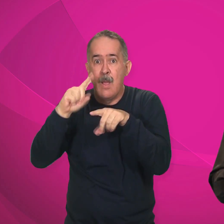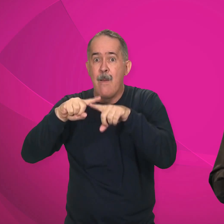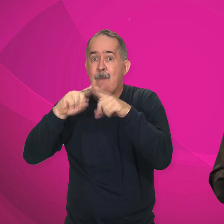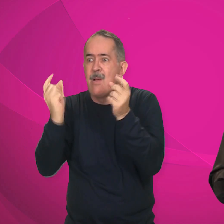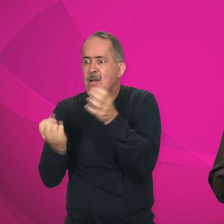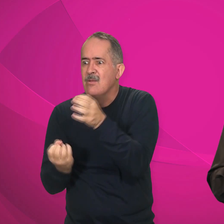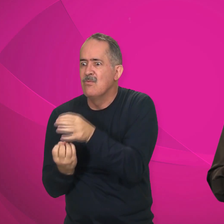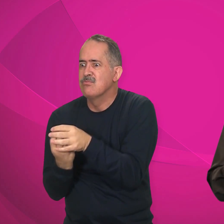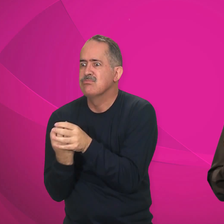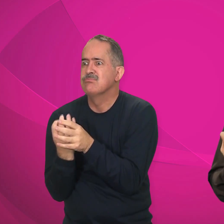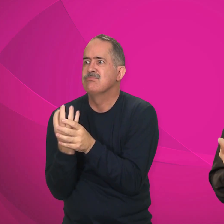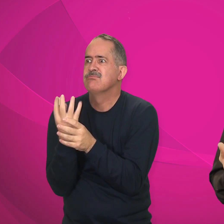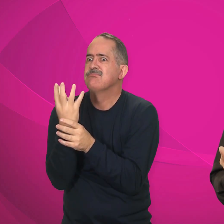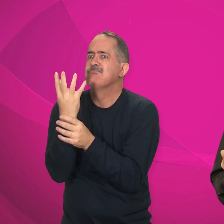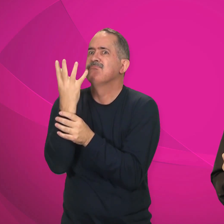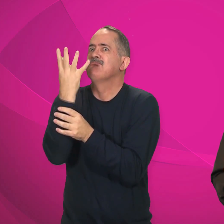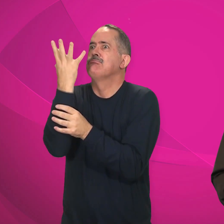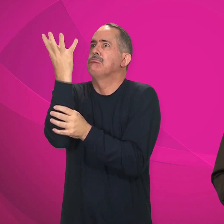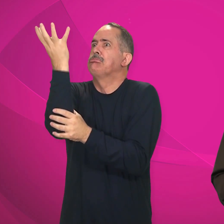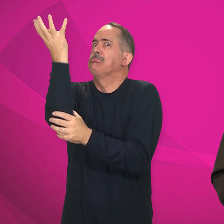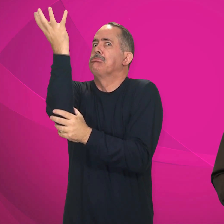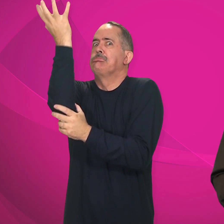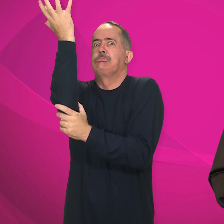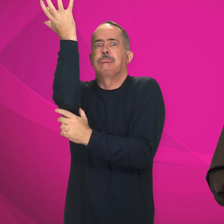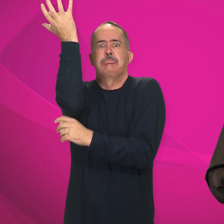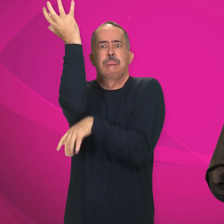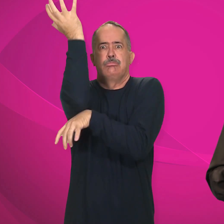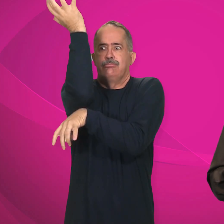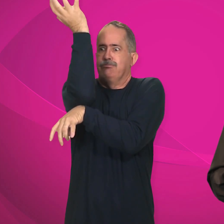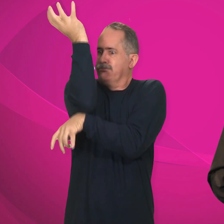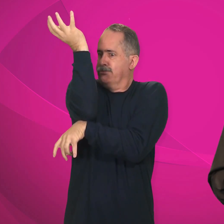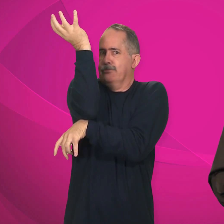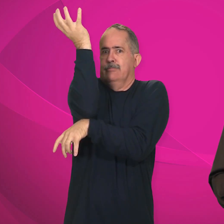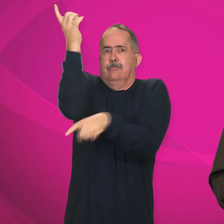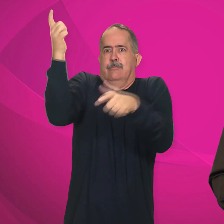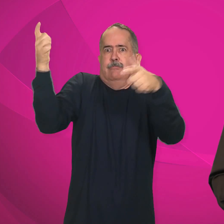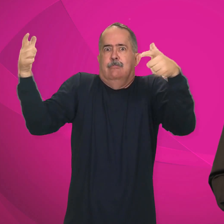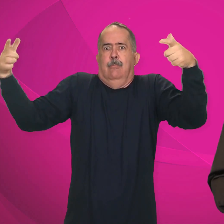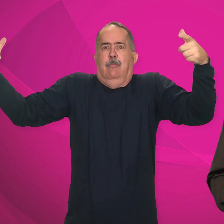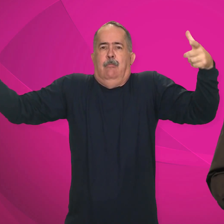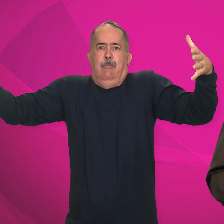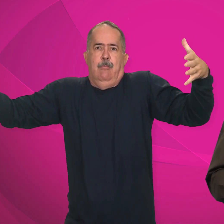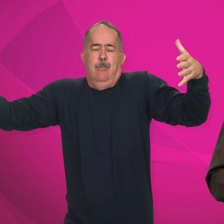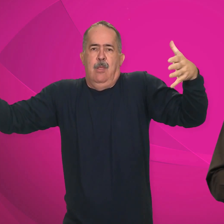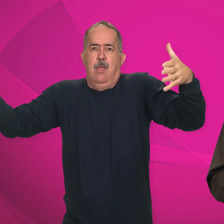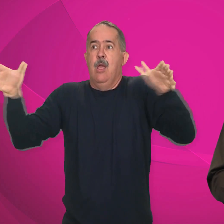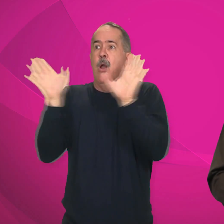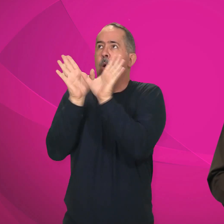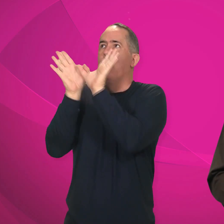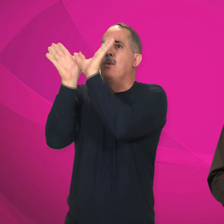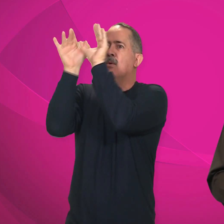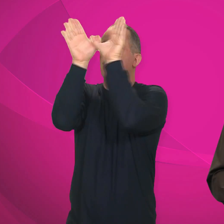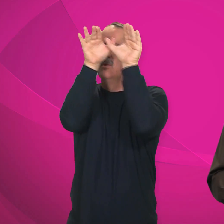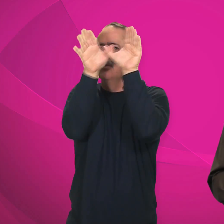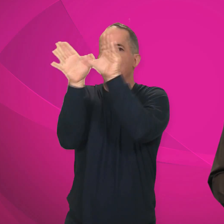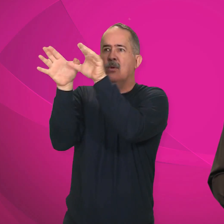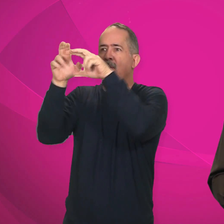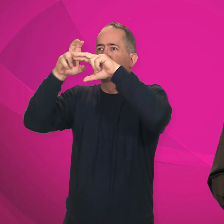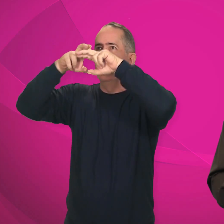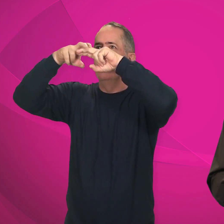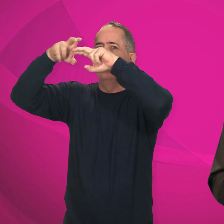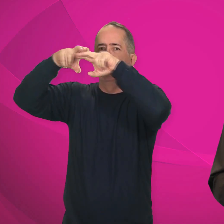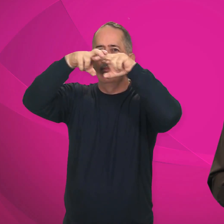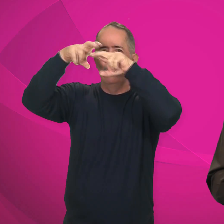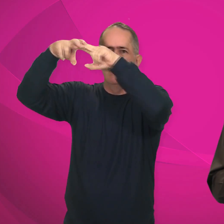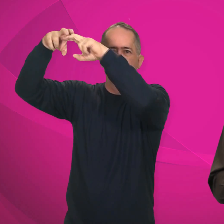quando cresce, fica maior que as outras plantas, torna-se uma árvore, de modo que os pássaros